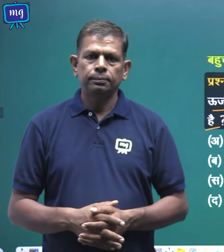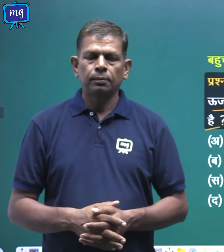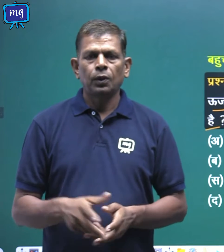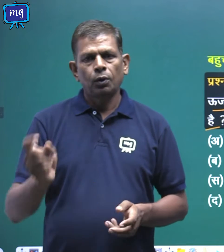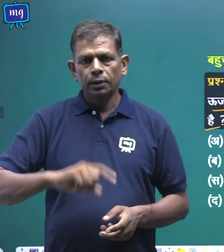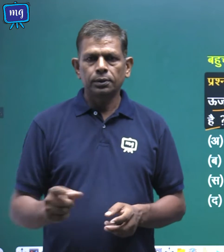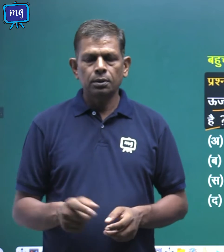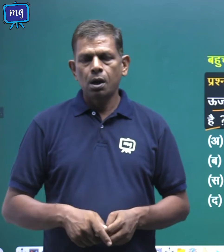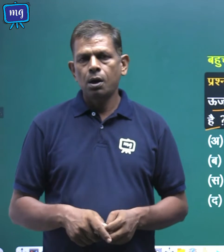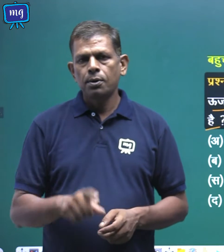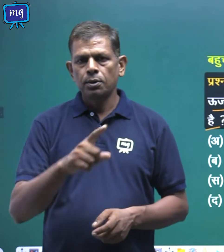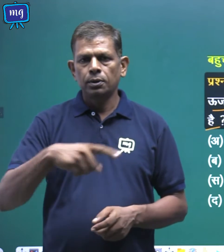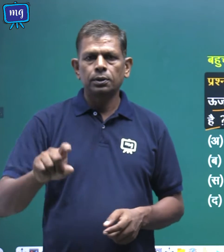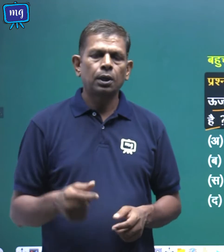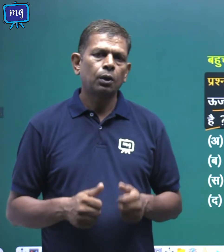तो इसका सही उत्तर है